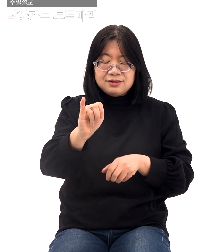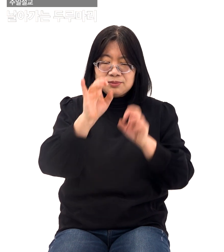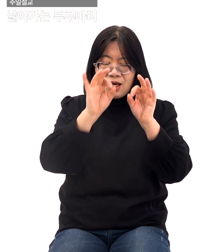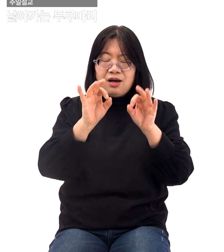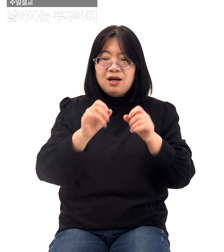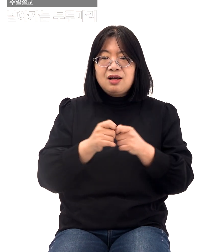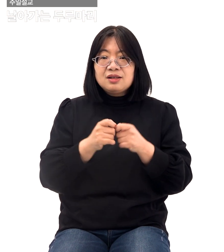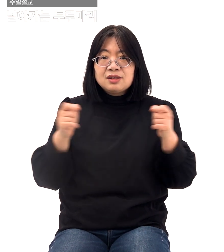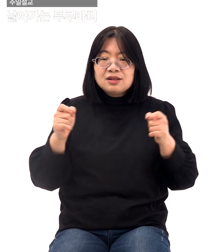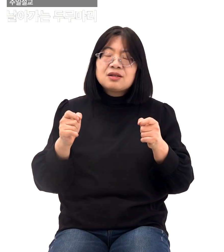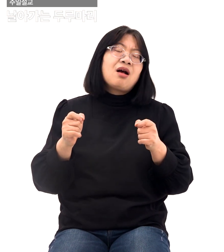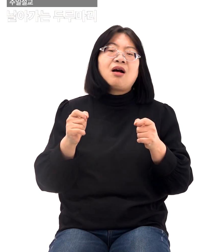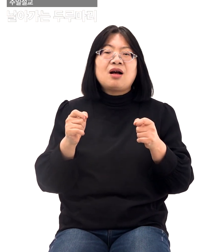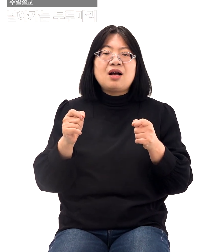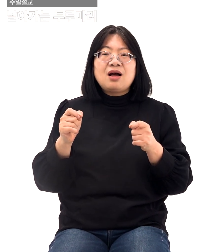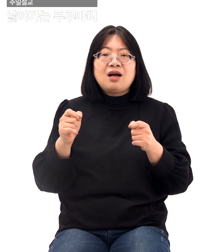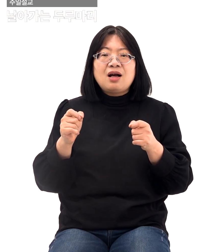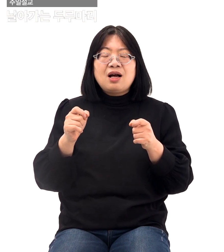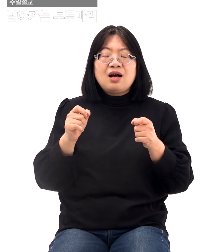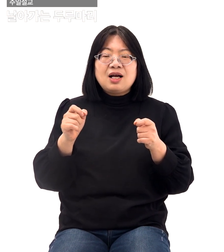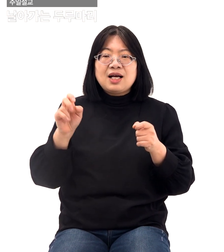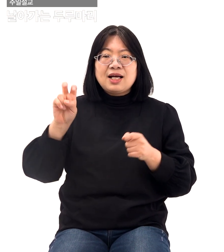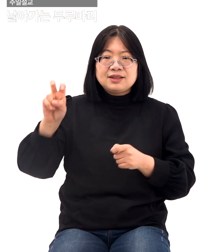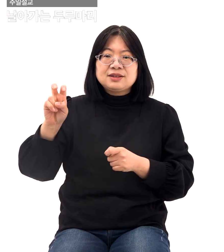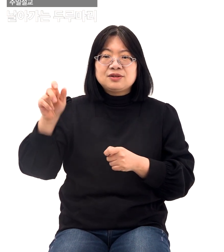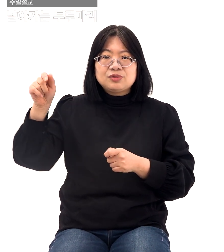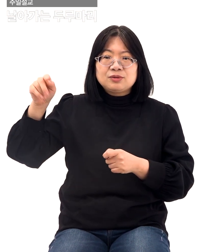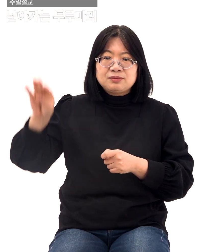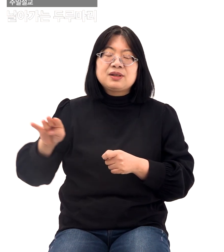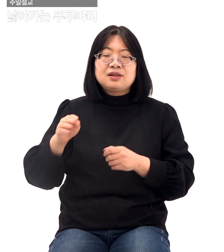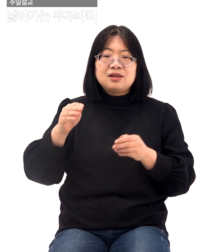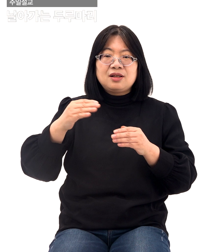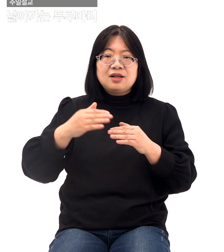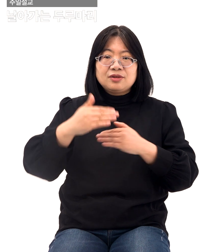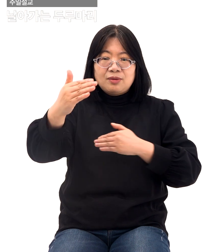20규빗이요 너비가 10규빗이니라. 아주 상세히